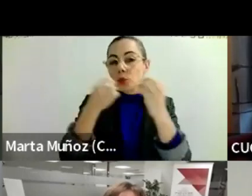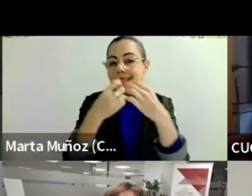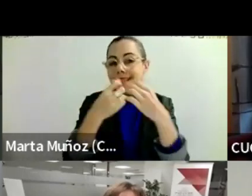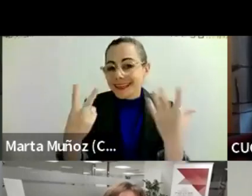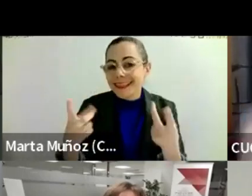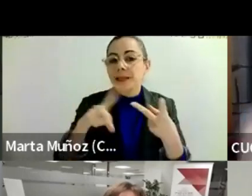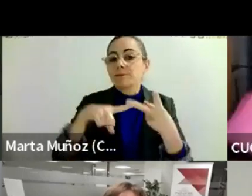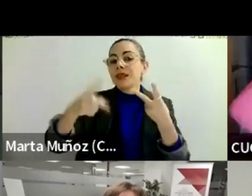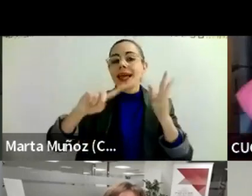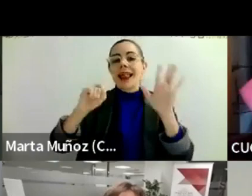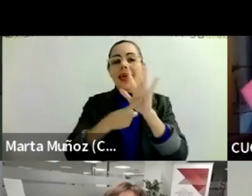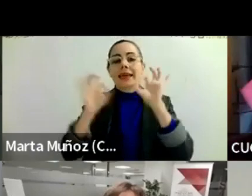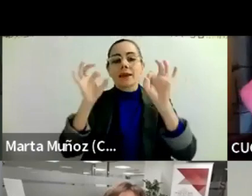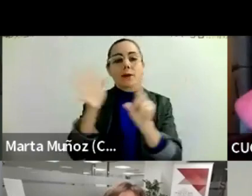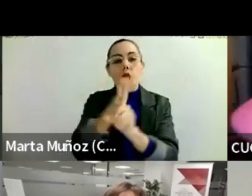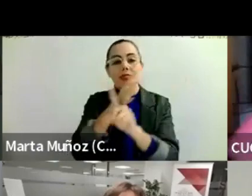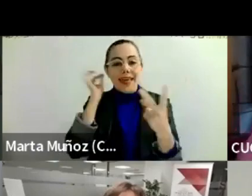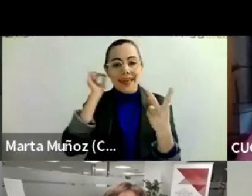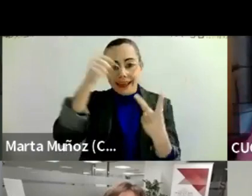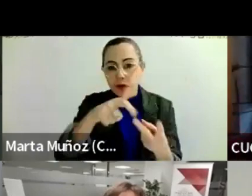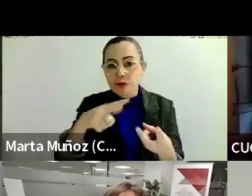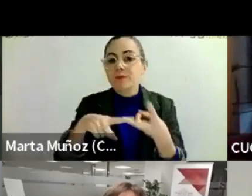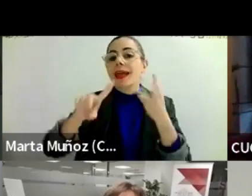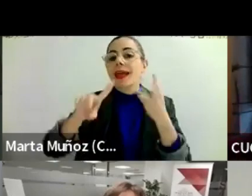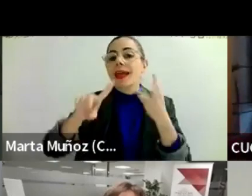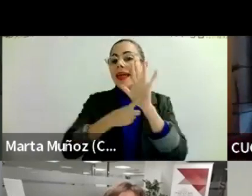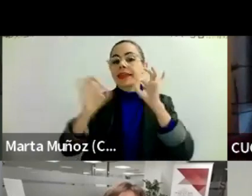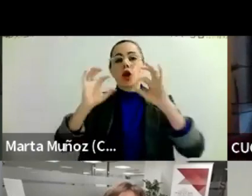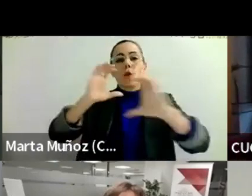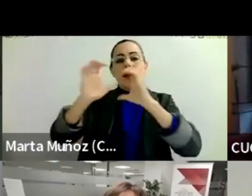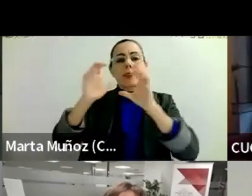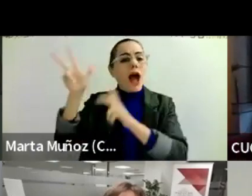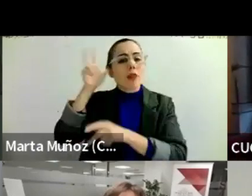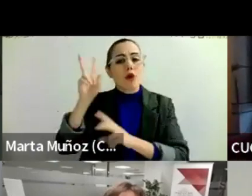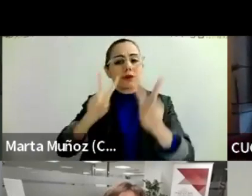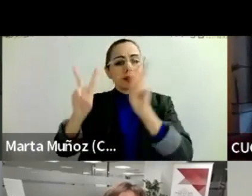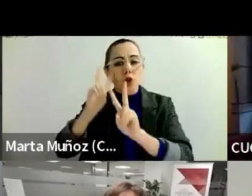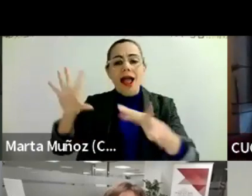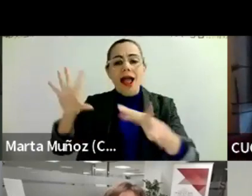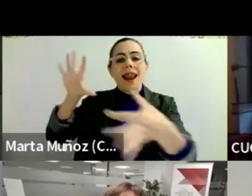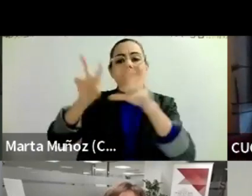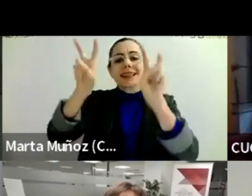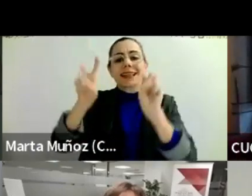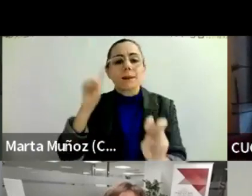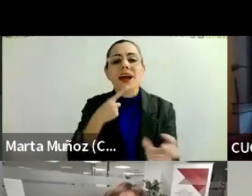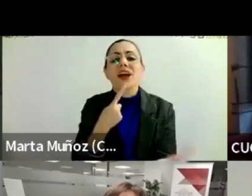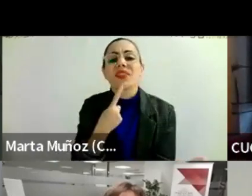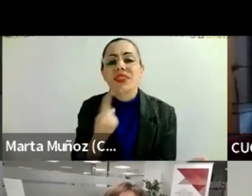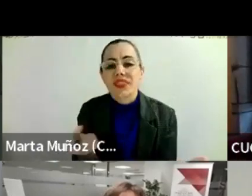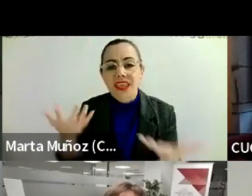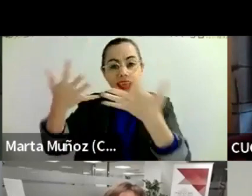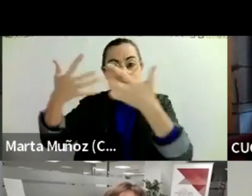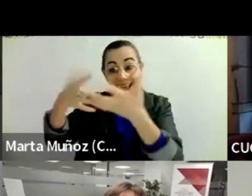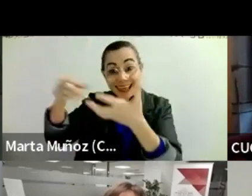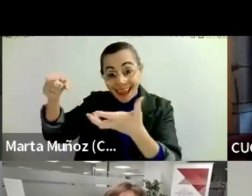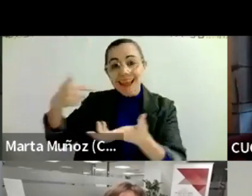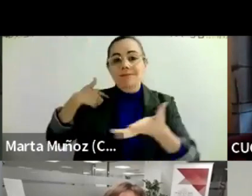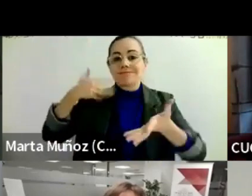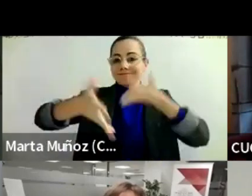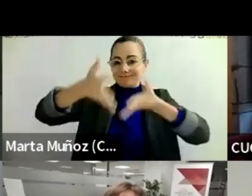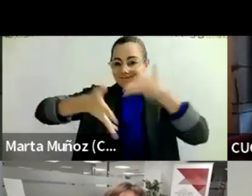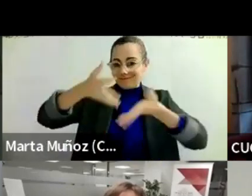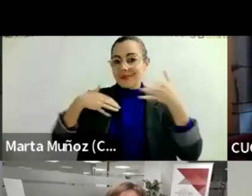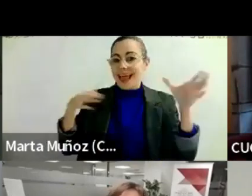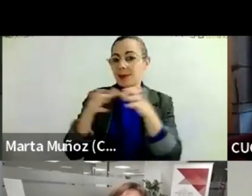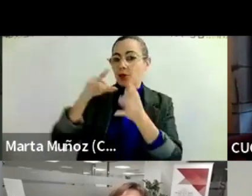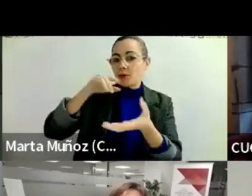cualquier persona que así lo desee pueda acceder a la Ley 27/2007, la Ley de Violencia de Género, de Comunicación Audiovisual, en